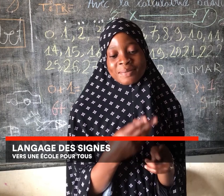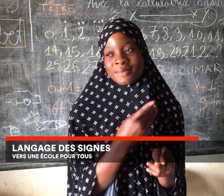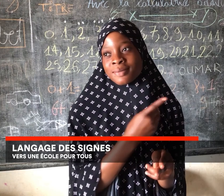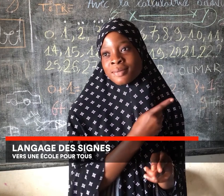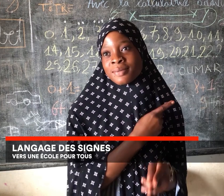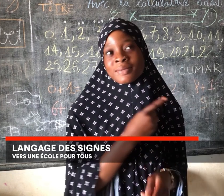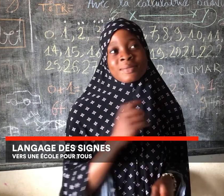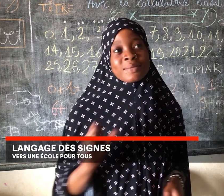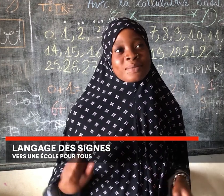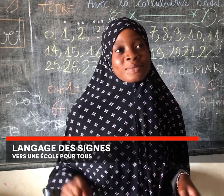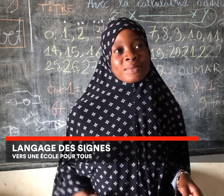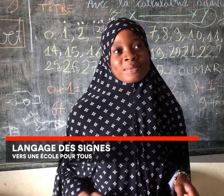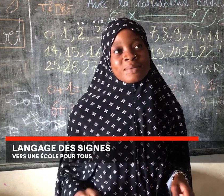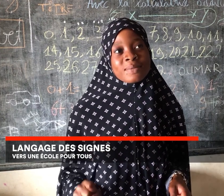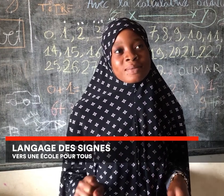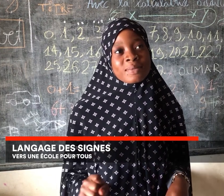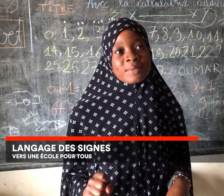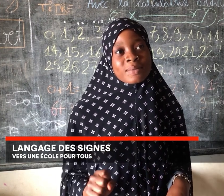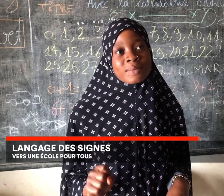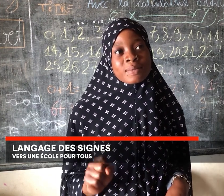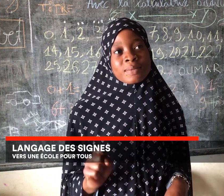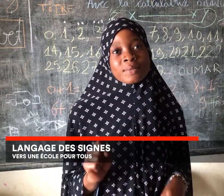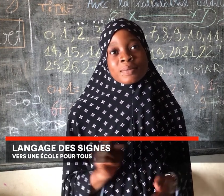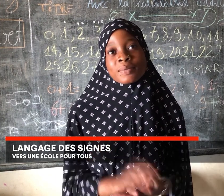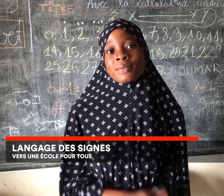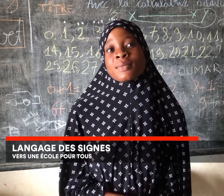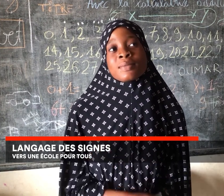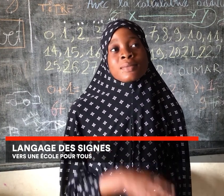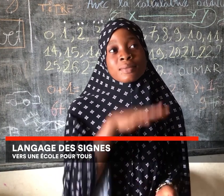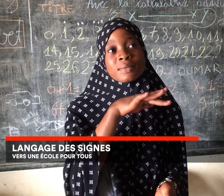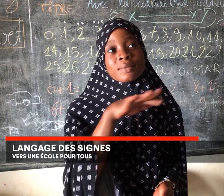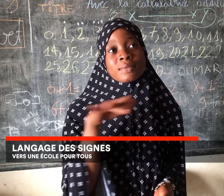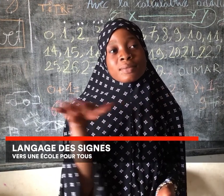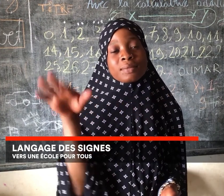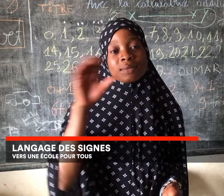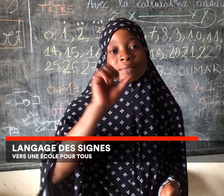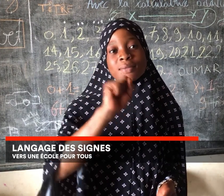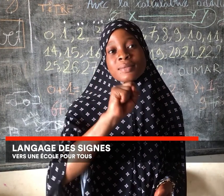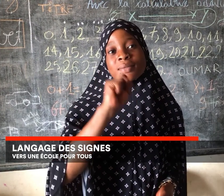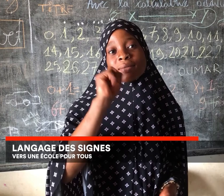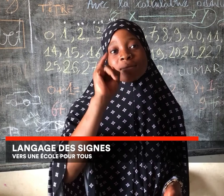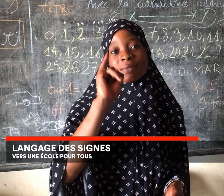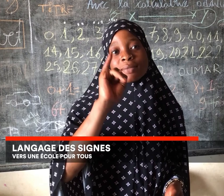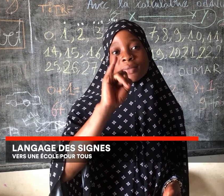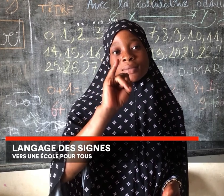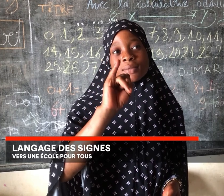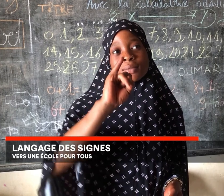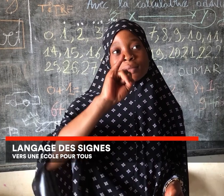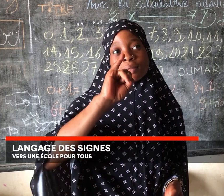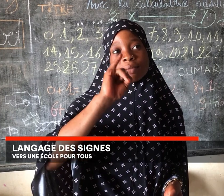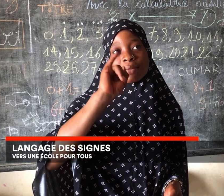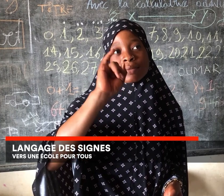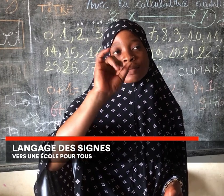je me nomme c'est loué JB s i